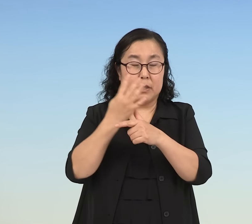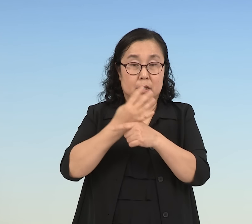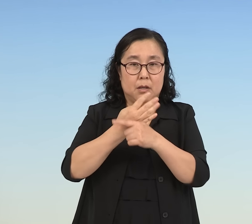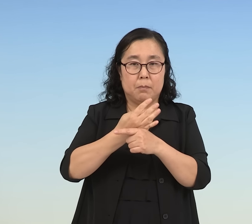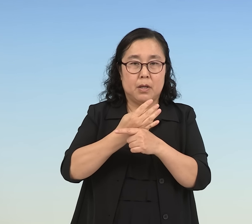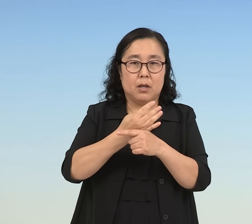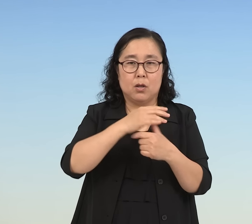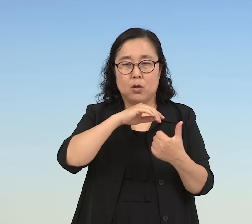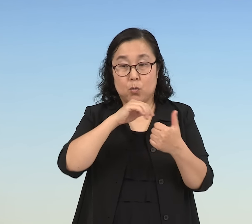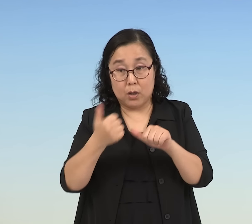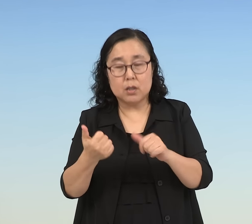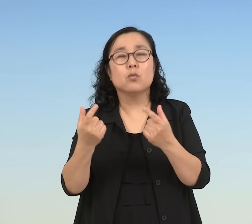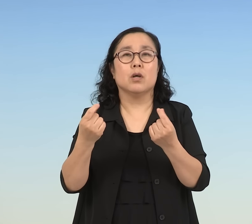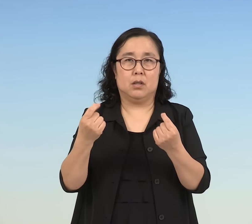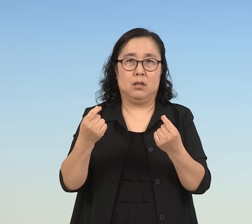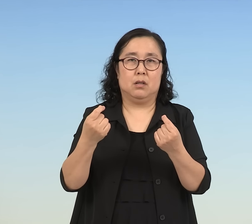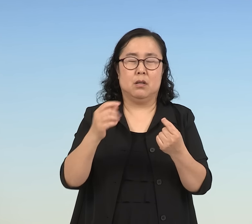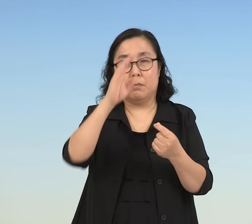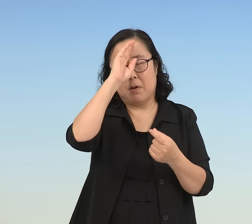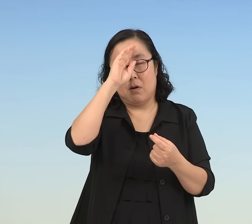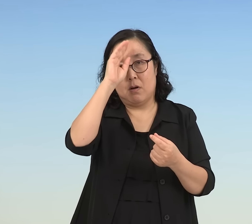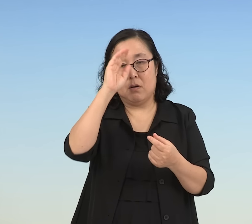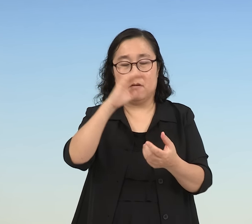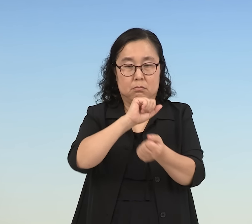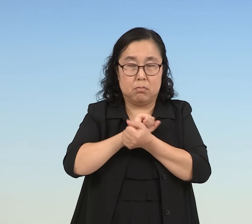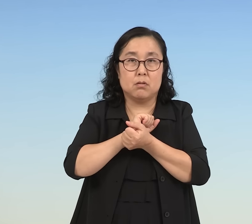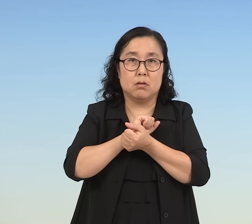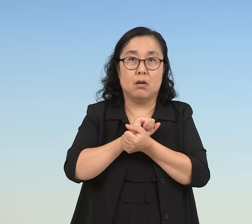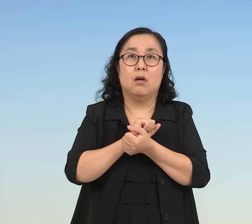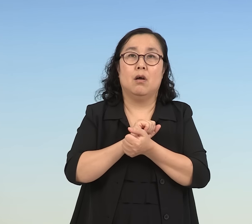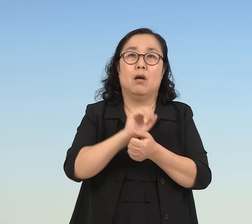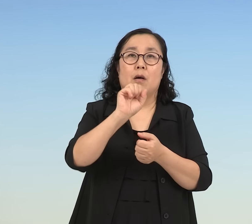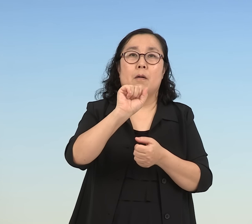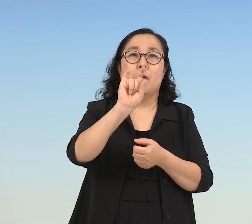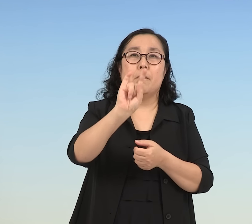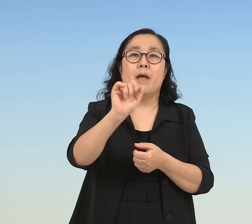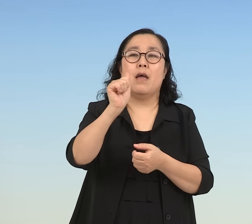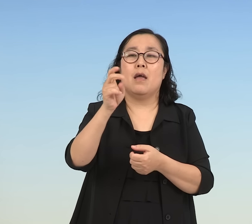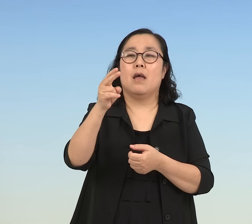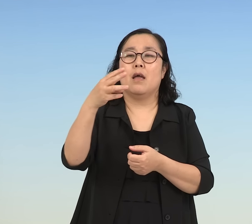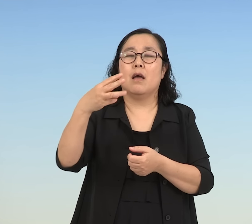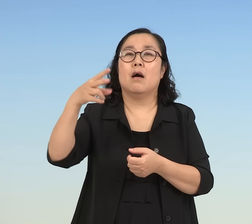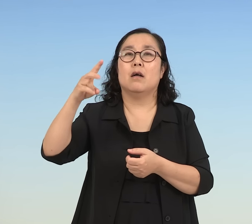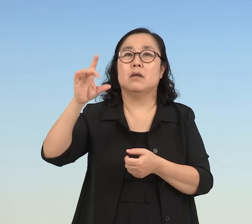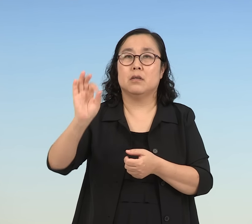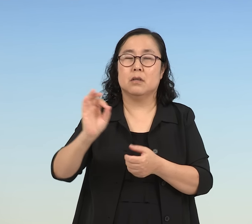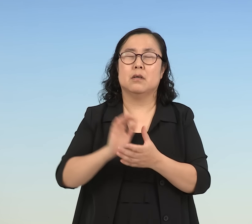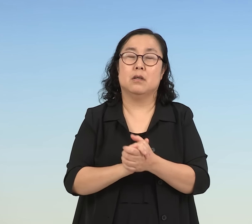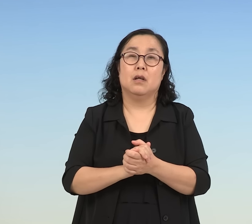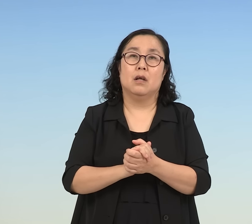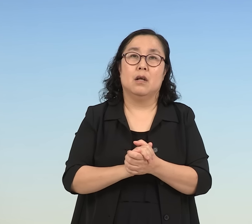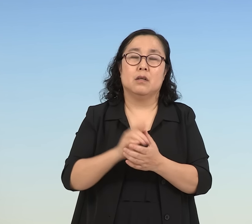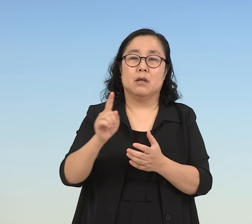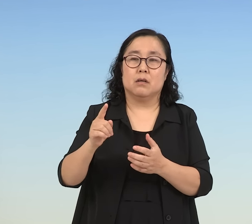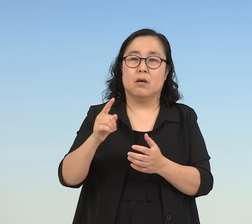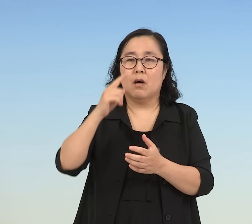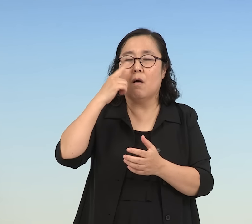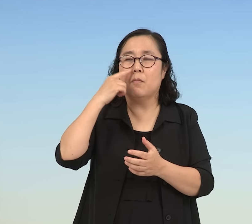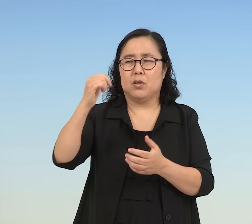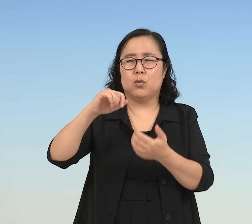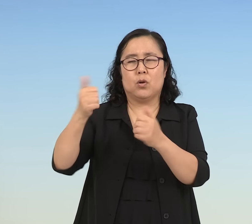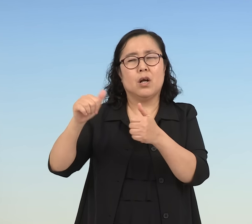폐혈증이거든요. 폐혈증이 왔다는 거예요. 연세 92세의 폐혈증. 이건 뭐 상식적으로는